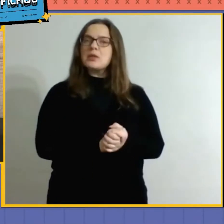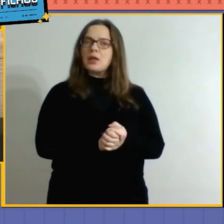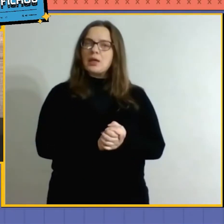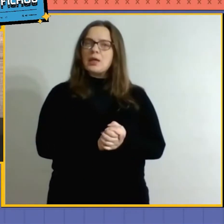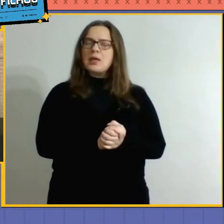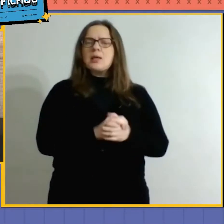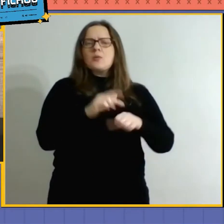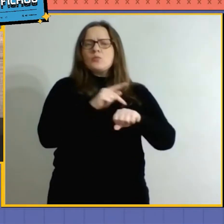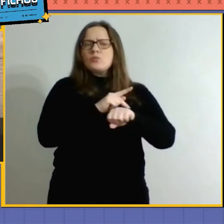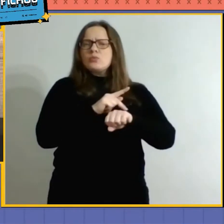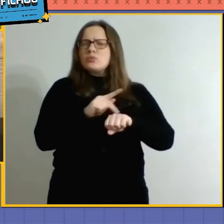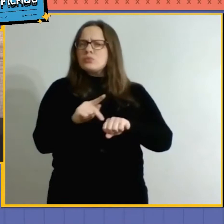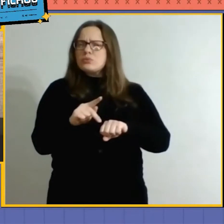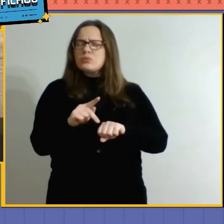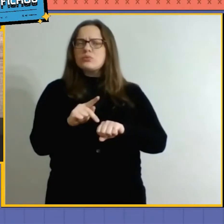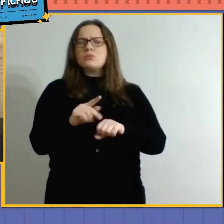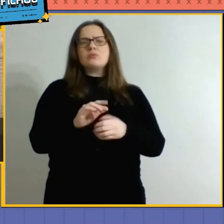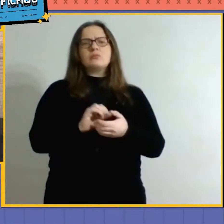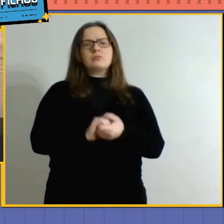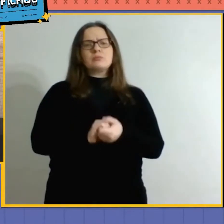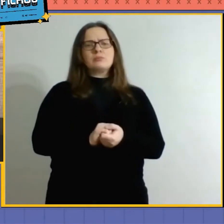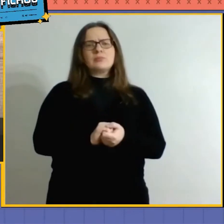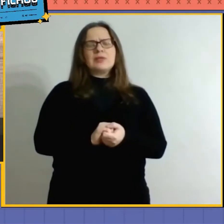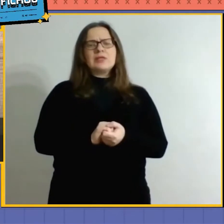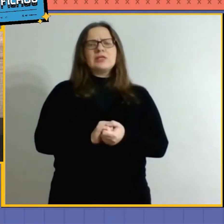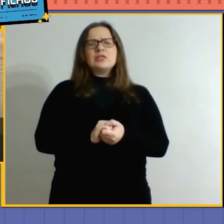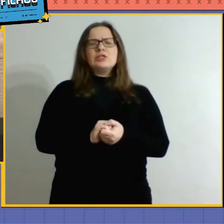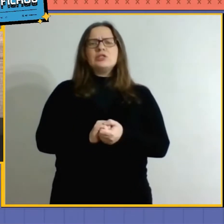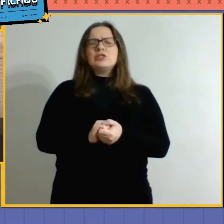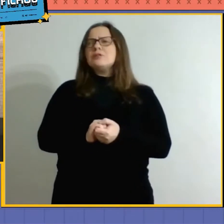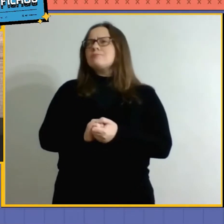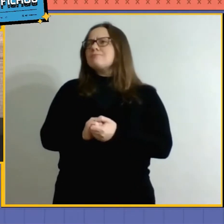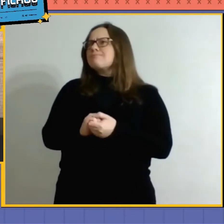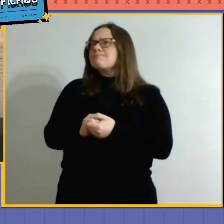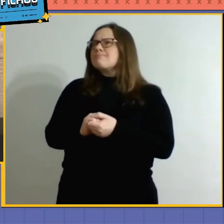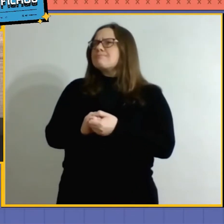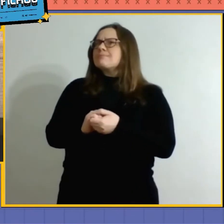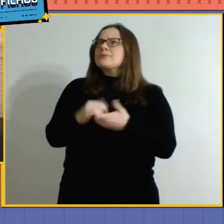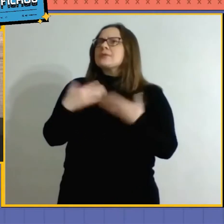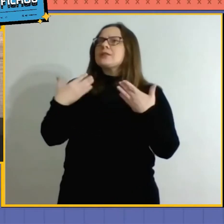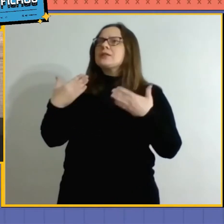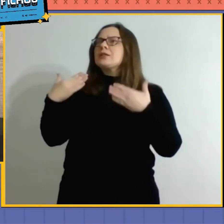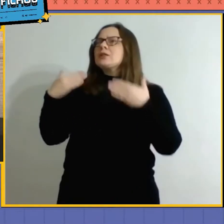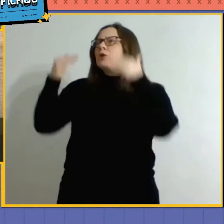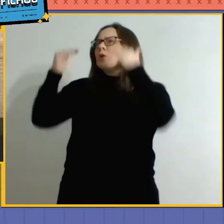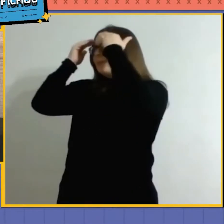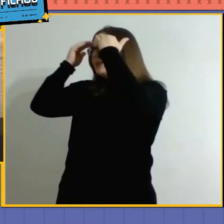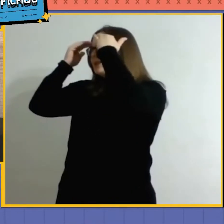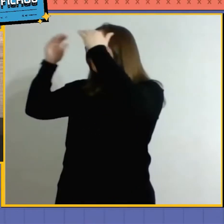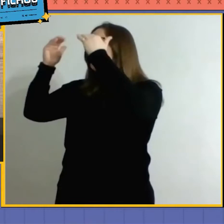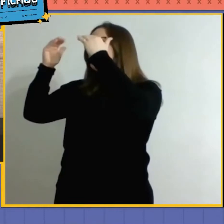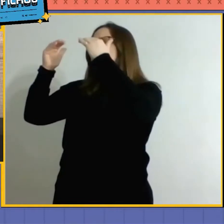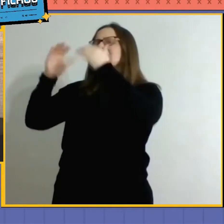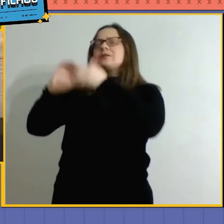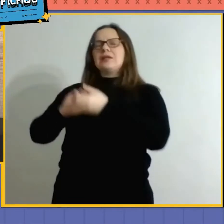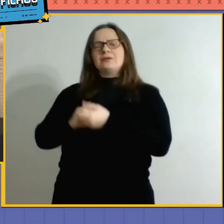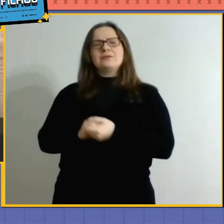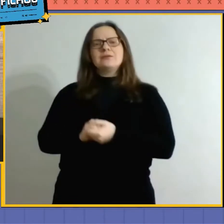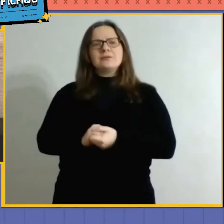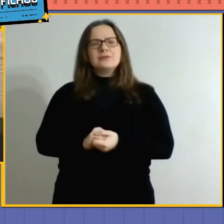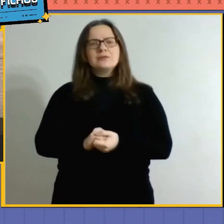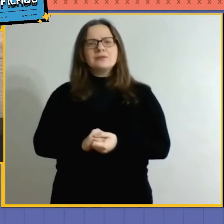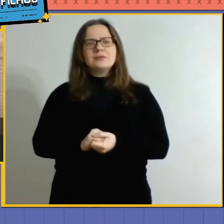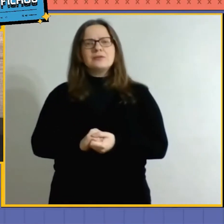têm o que a beleza de vocês não seja o exterior mas que ela esteja no